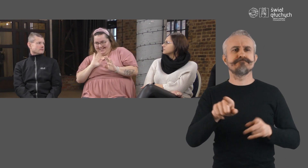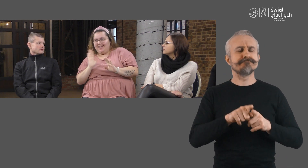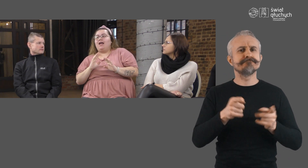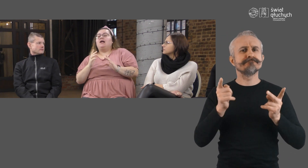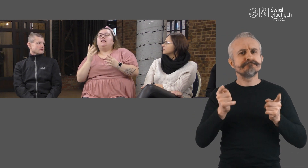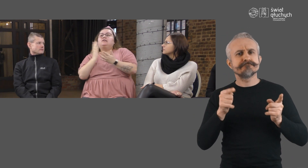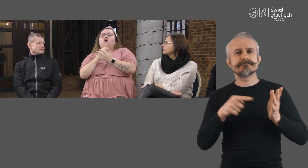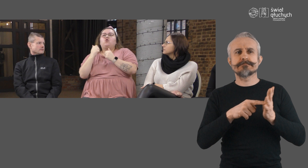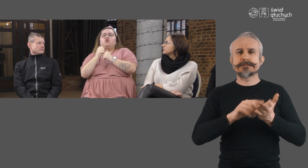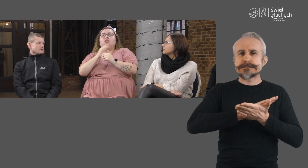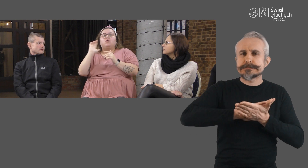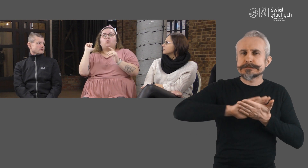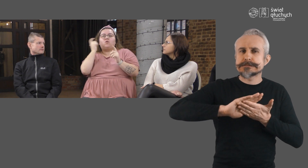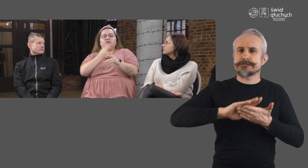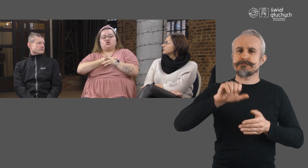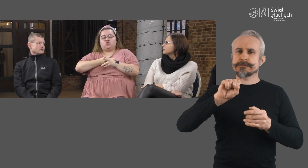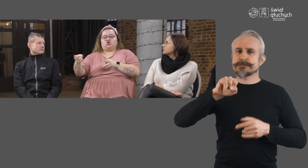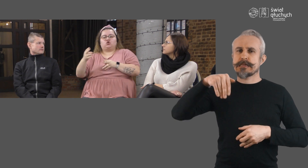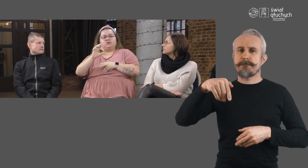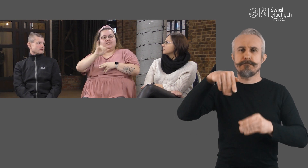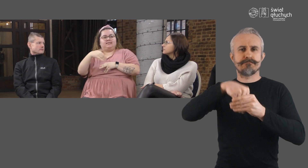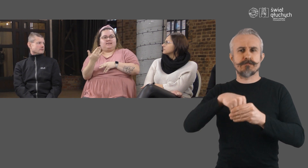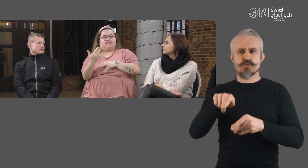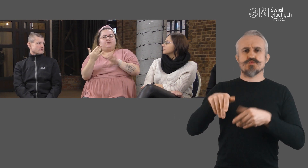językiem migowego. To nie ma nic złego, oczywiście to jest normalne. O to chodzi,